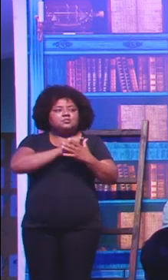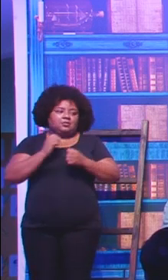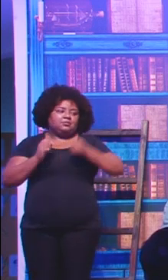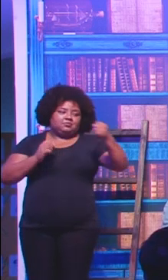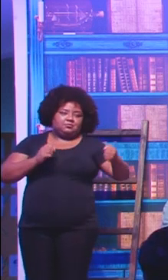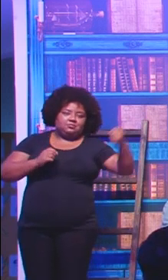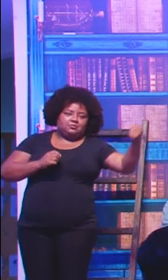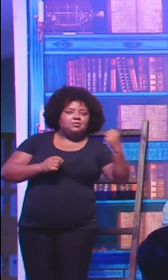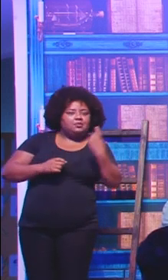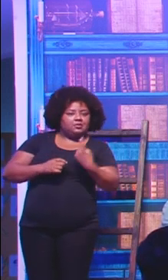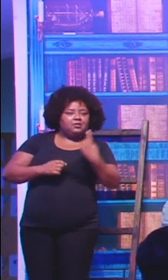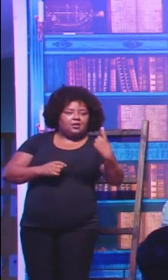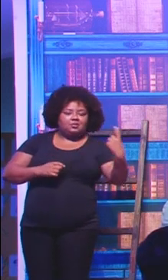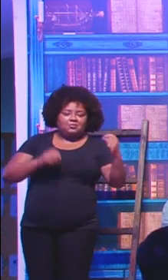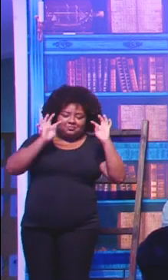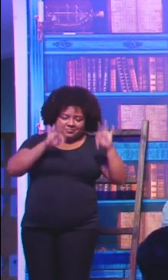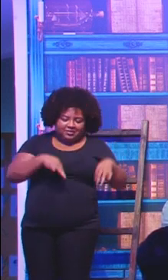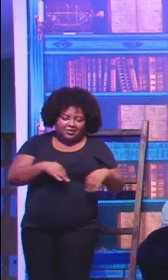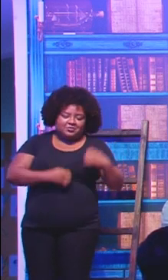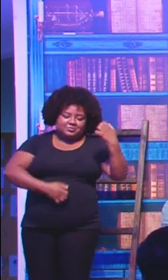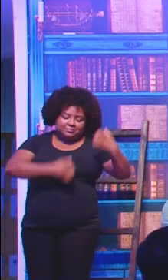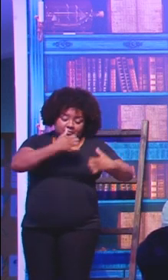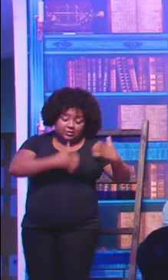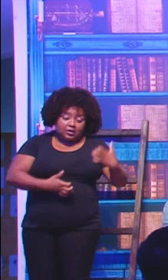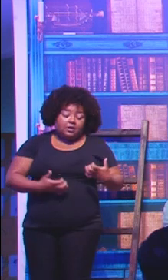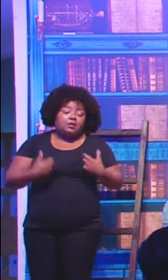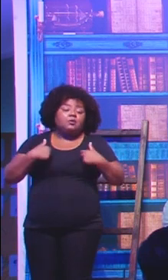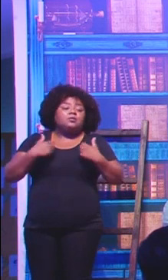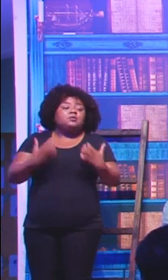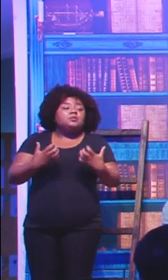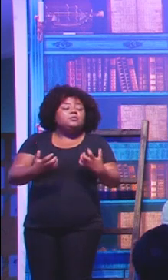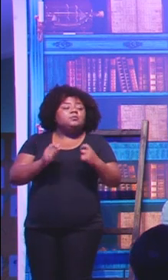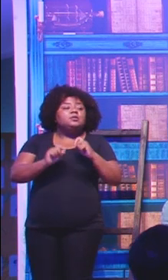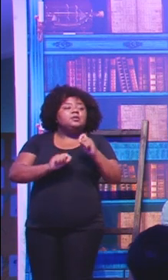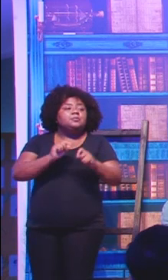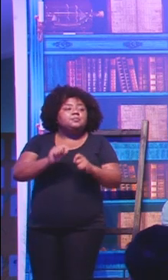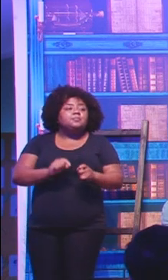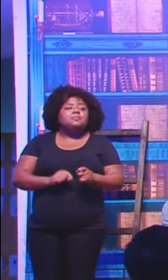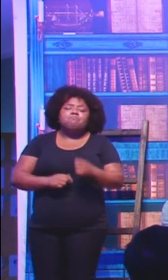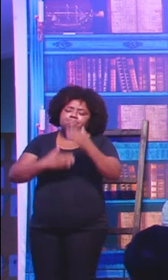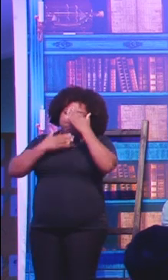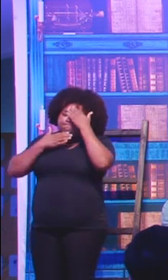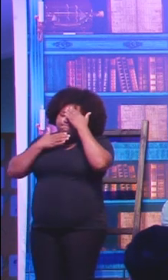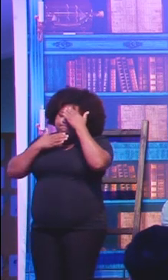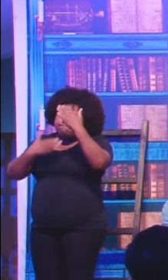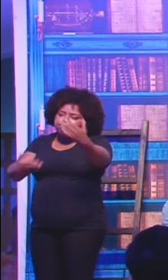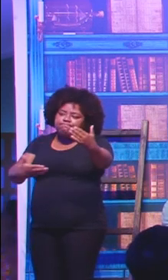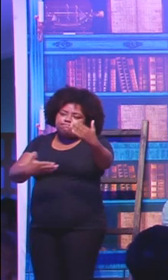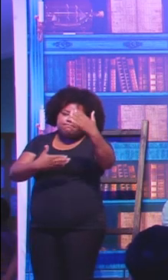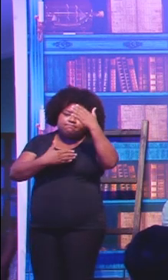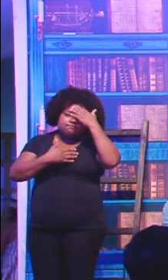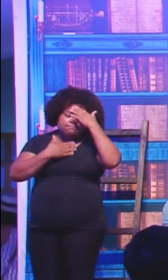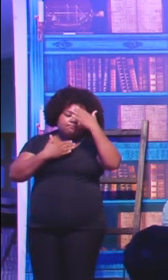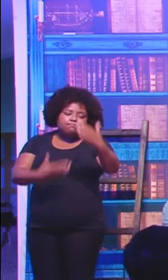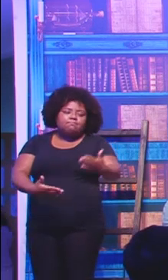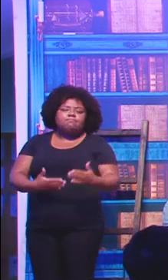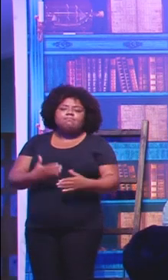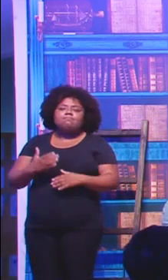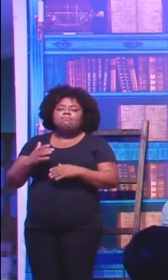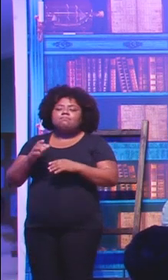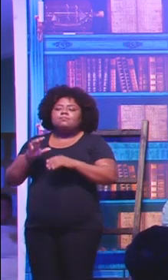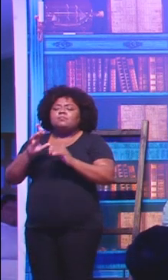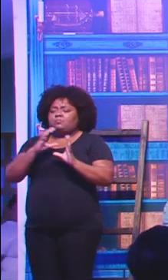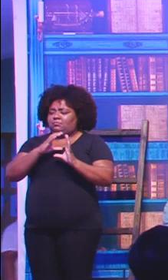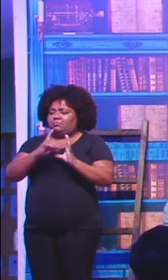passar a palavra para as considerações finais, mas eu queria, já nesse momento, agradecer a coordenação,